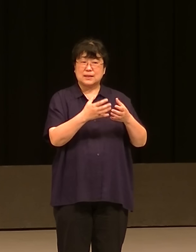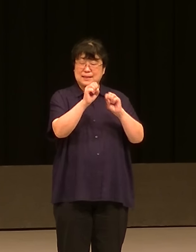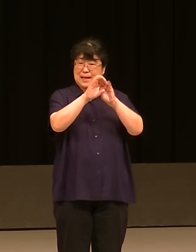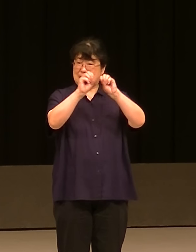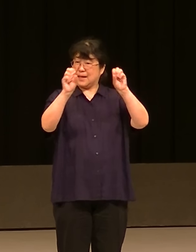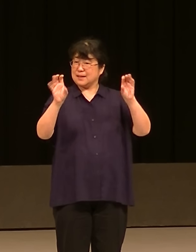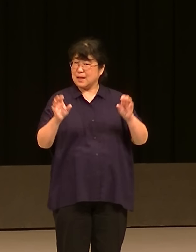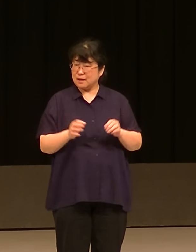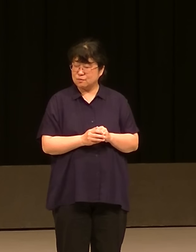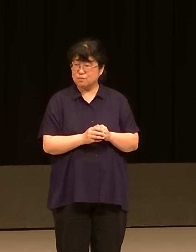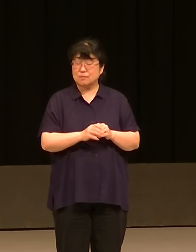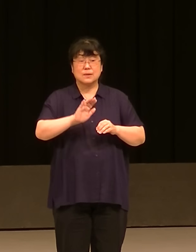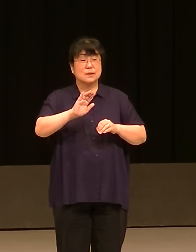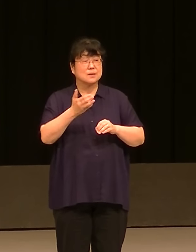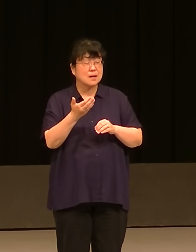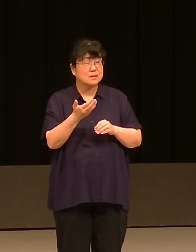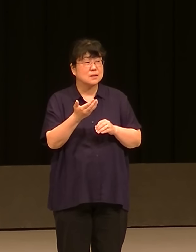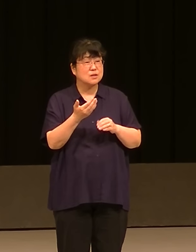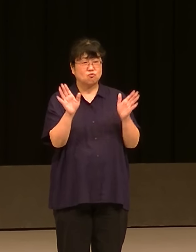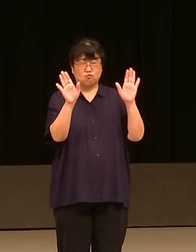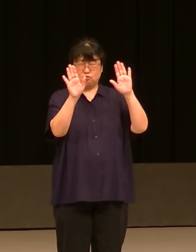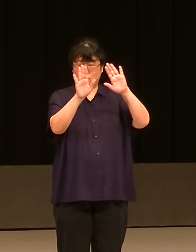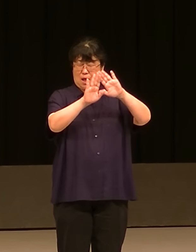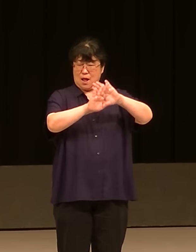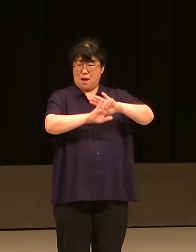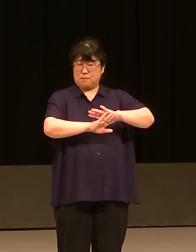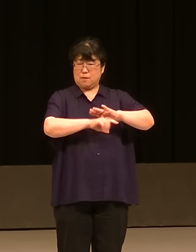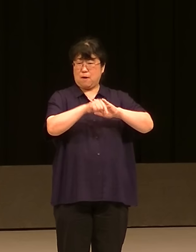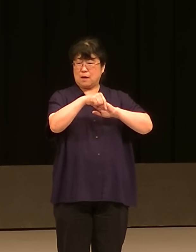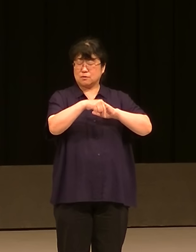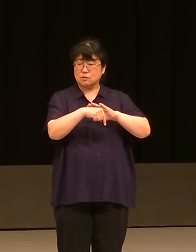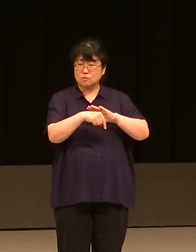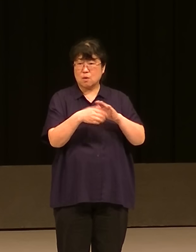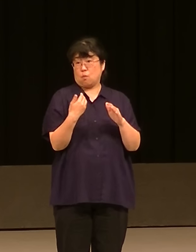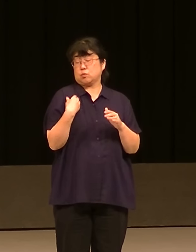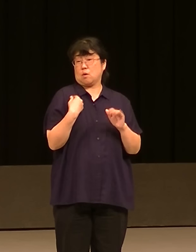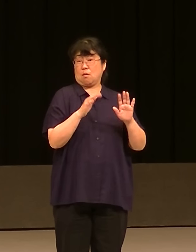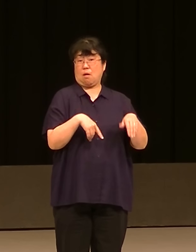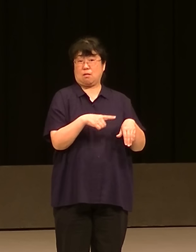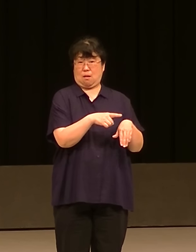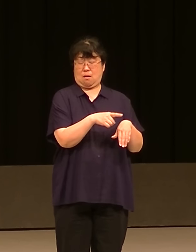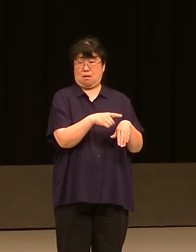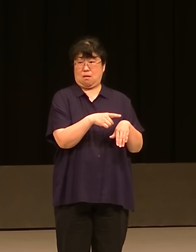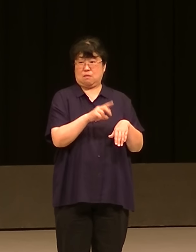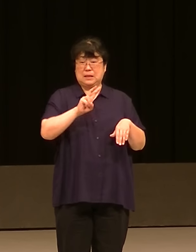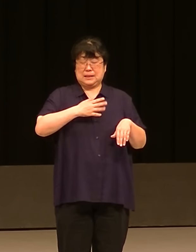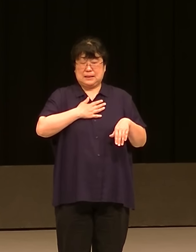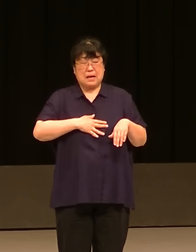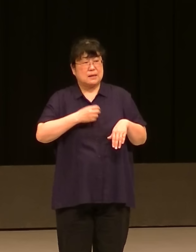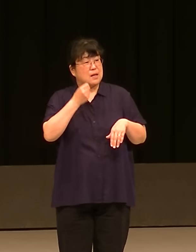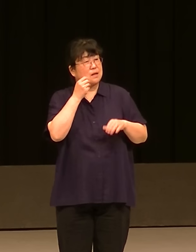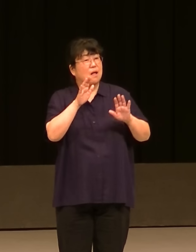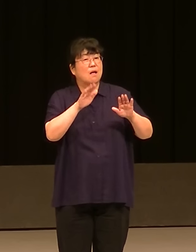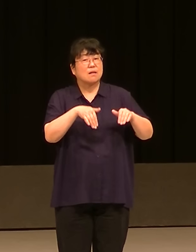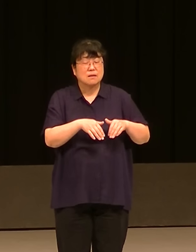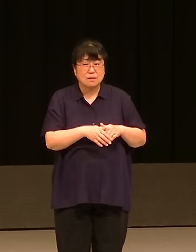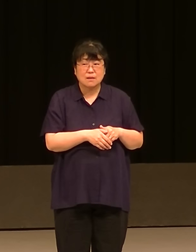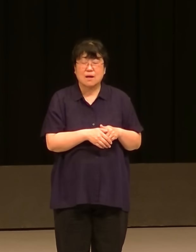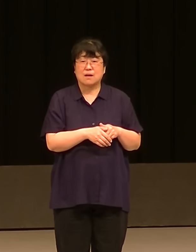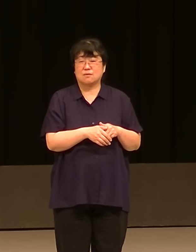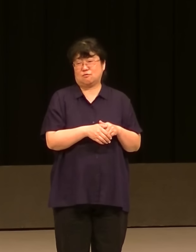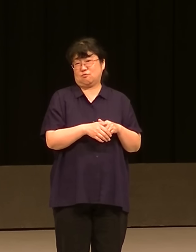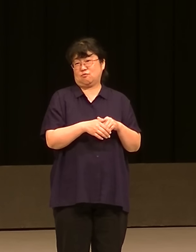た。しかし暗闇はそれを知らなかった、それを理解できなかった、というふ